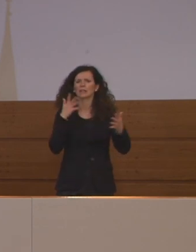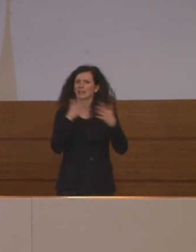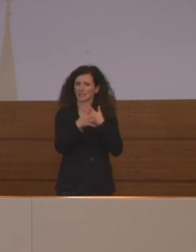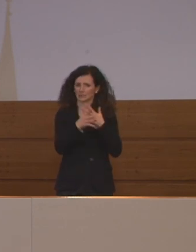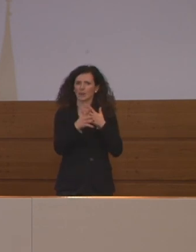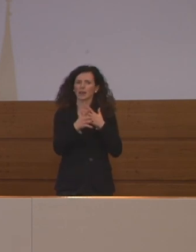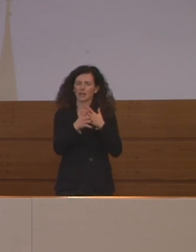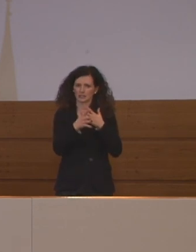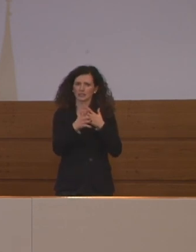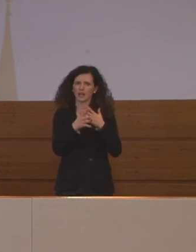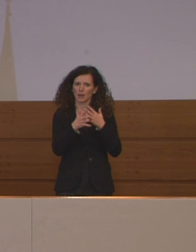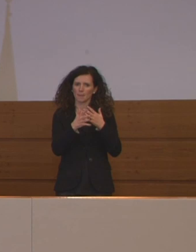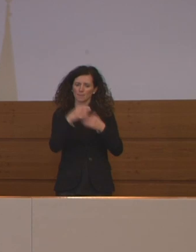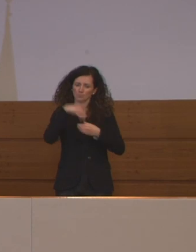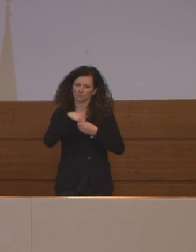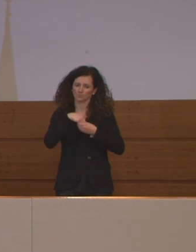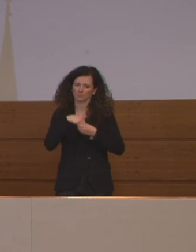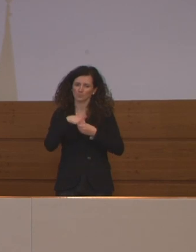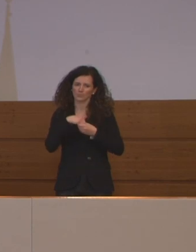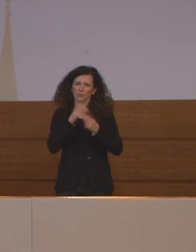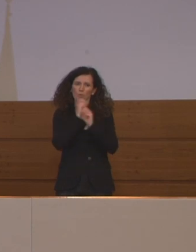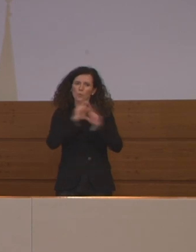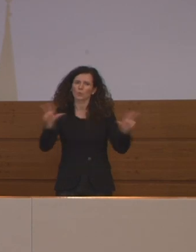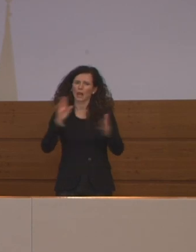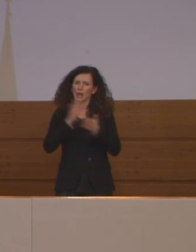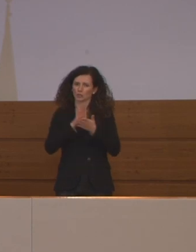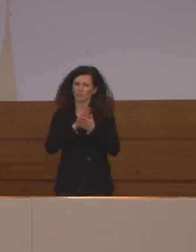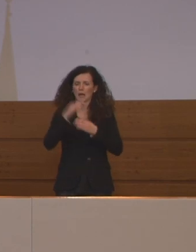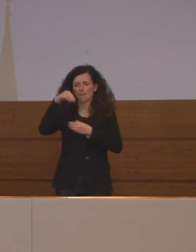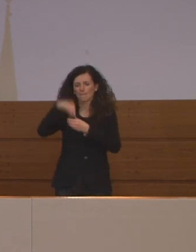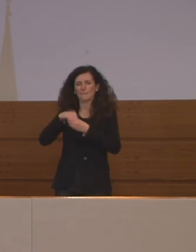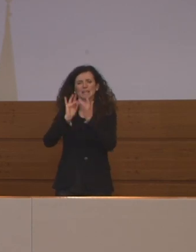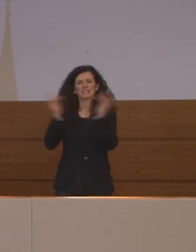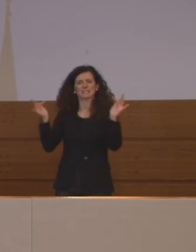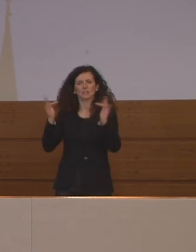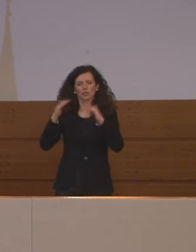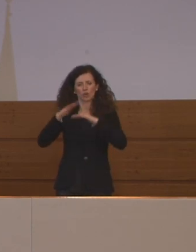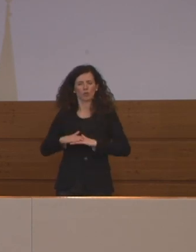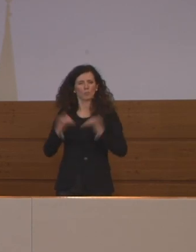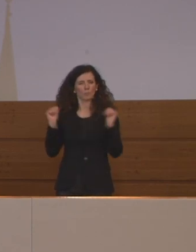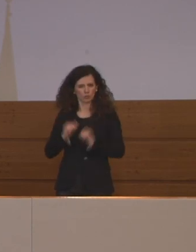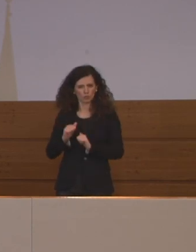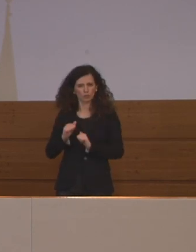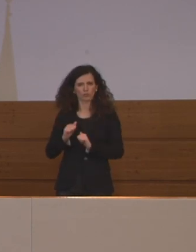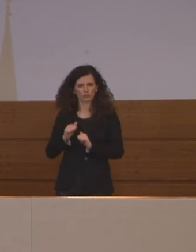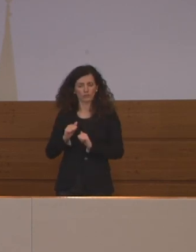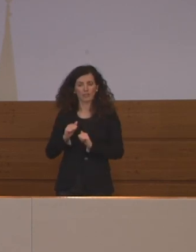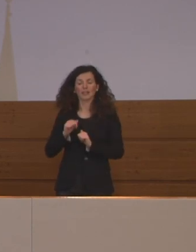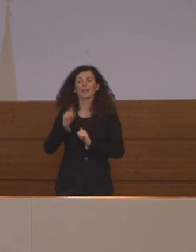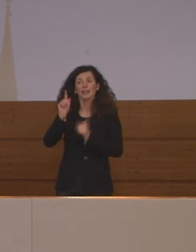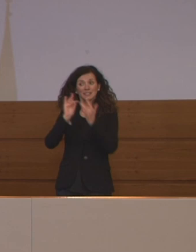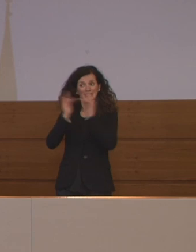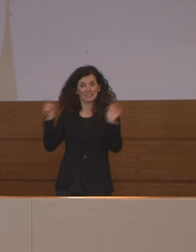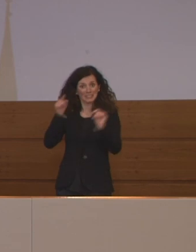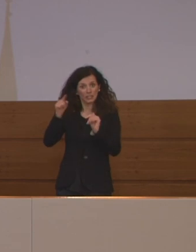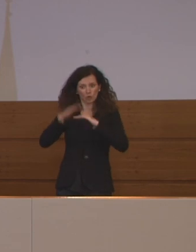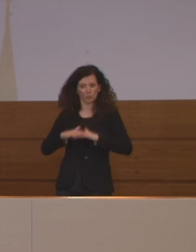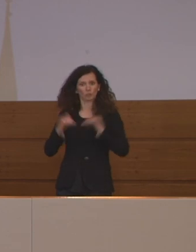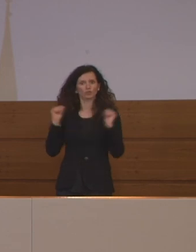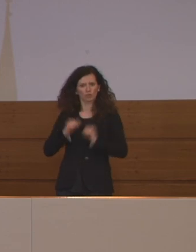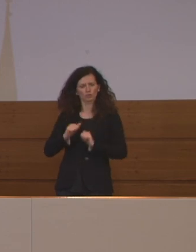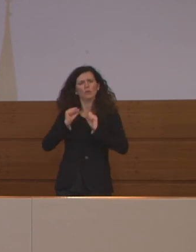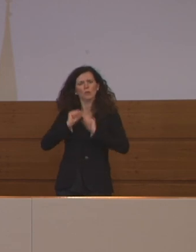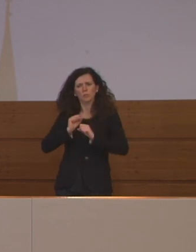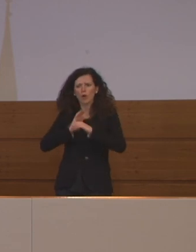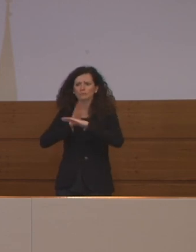all'interno del comunicato stampa che pubblicato sul sito del nostro dipartimento e comunque dal sito del dipartimento è possibile